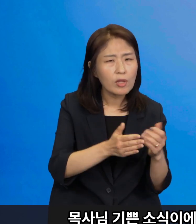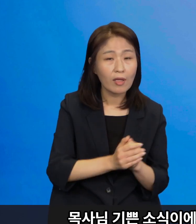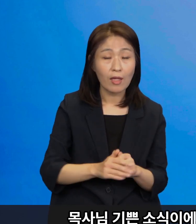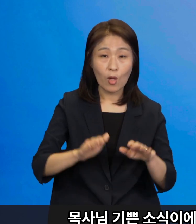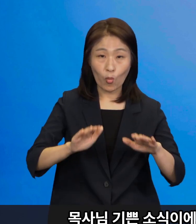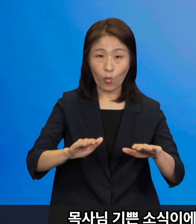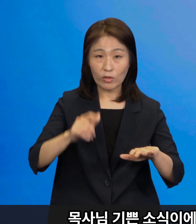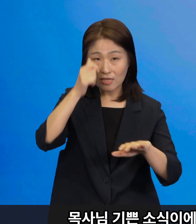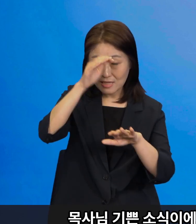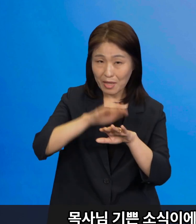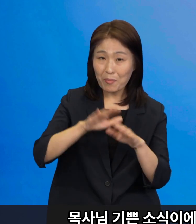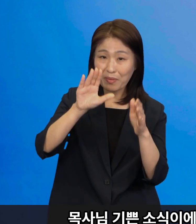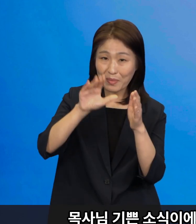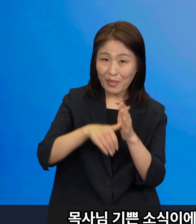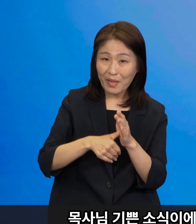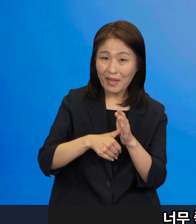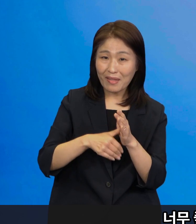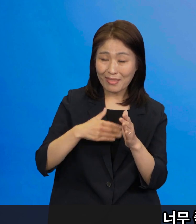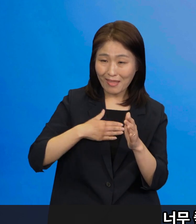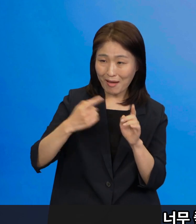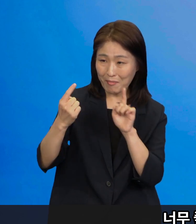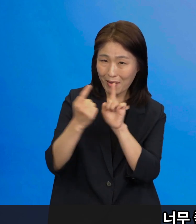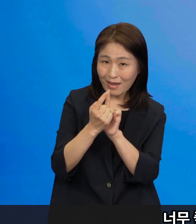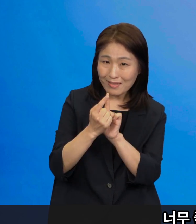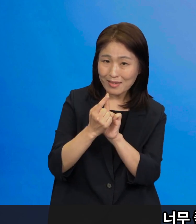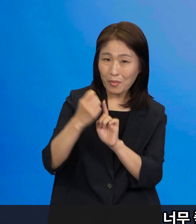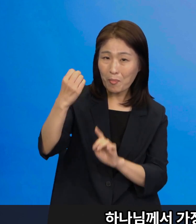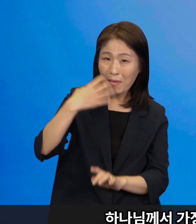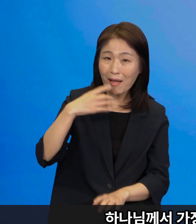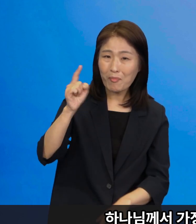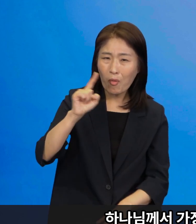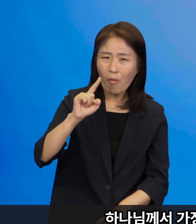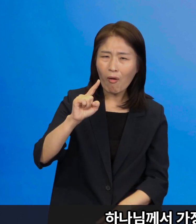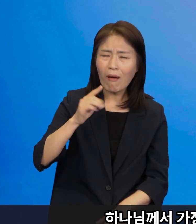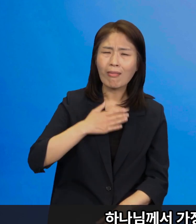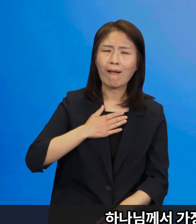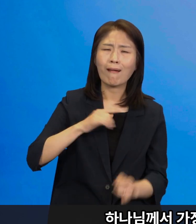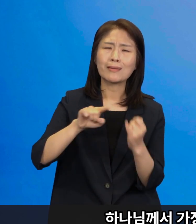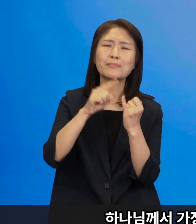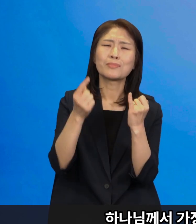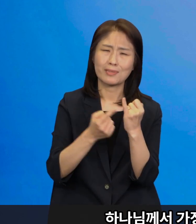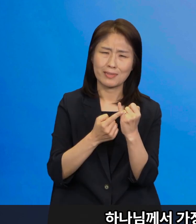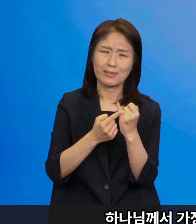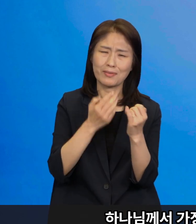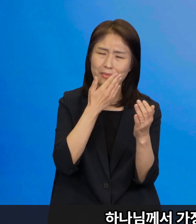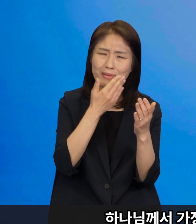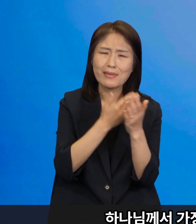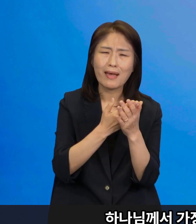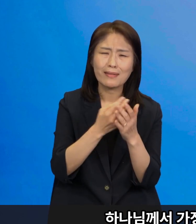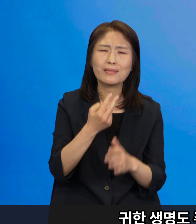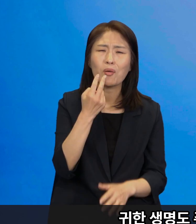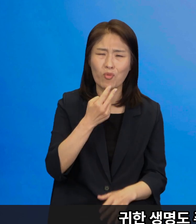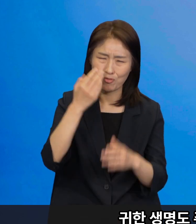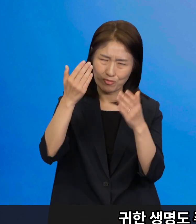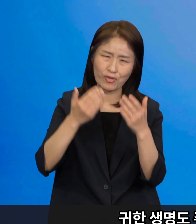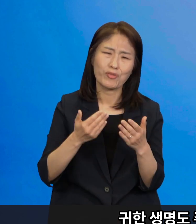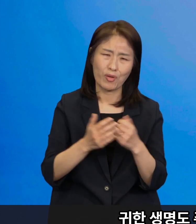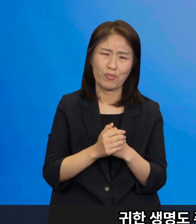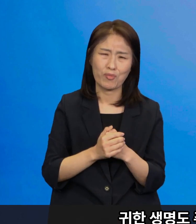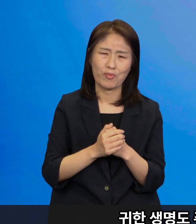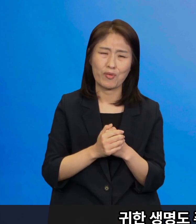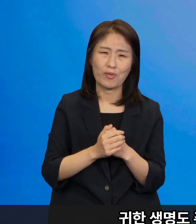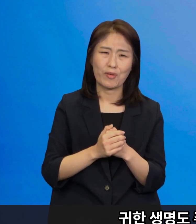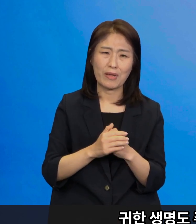소식이에요. 귀한 생명을 하나님이 주셨어요. 너무 좋아하시는 거예요. 하나님께서 그 가정을 회복시키실 뿐만 아니라 귀한